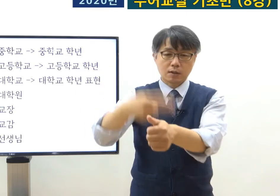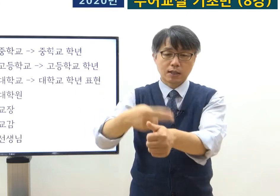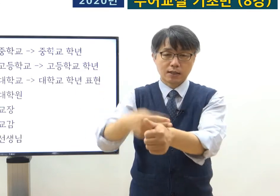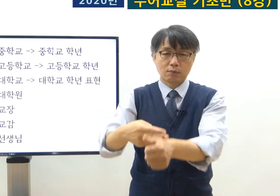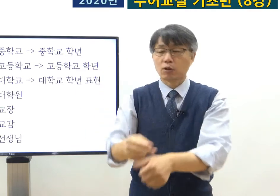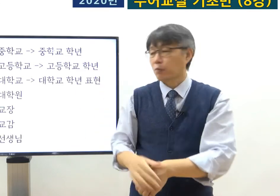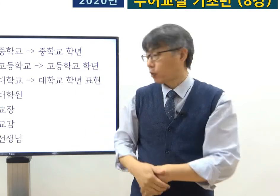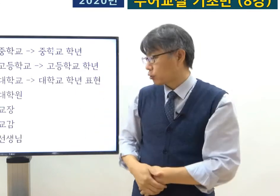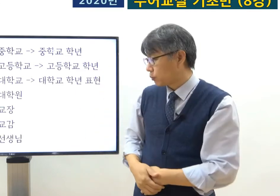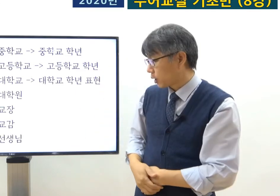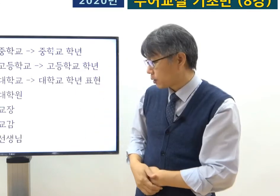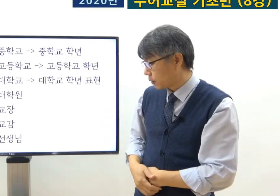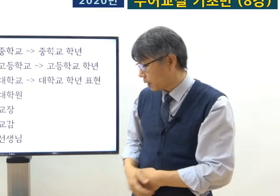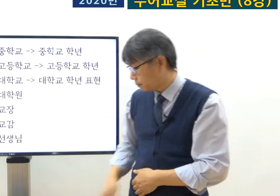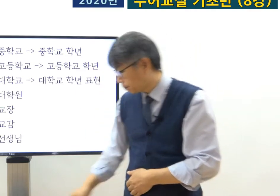선생님 이렇게 표현해 주시면 되겠습니다.